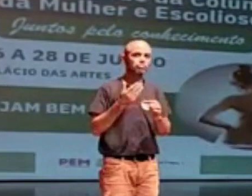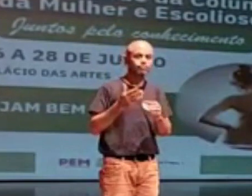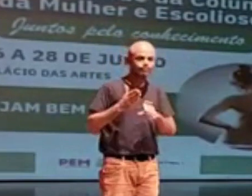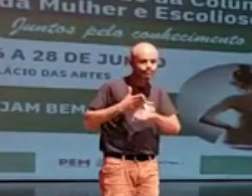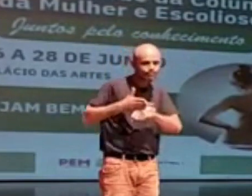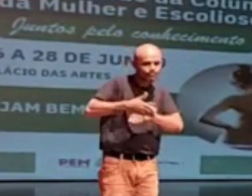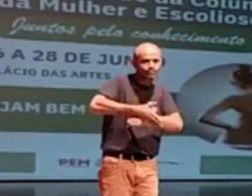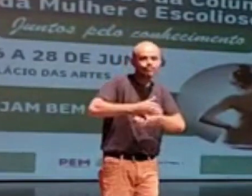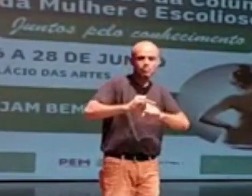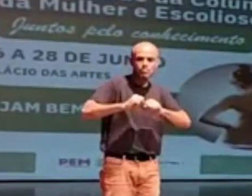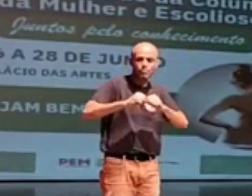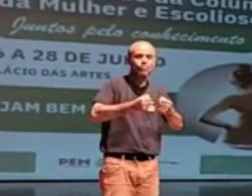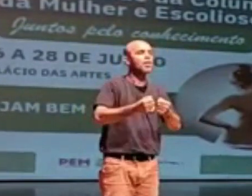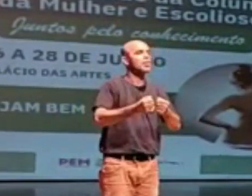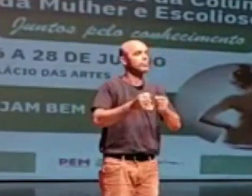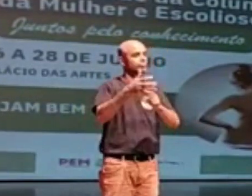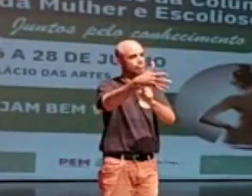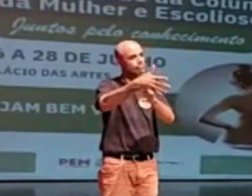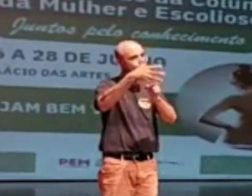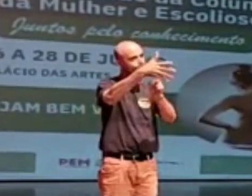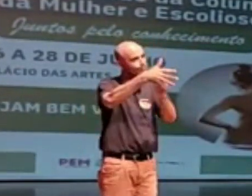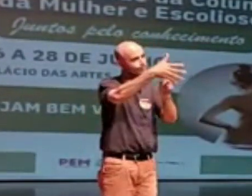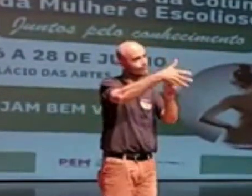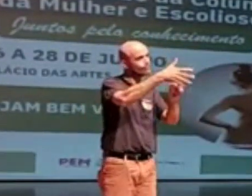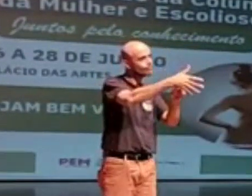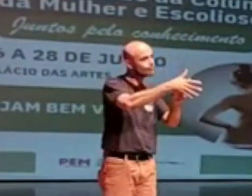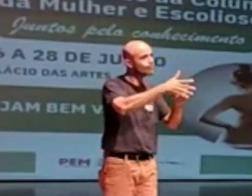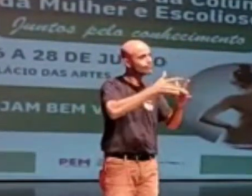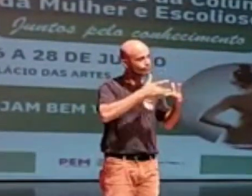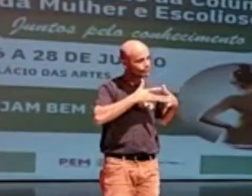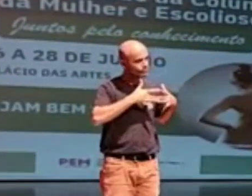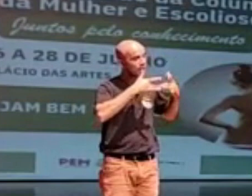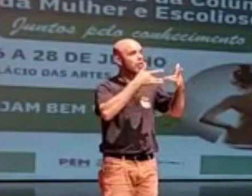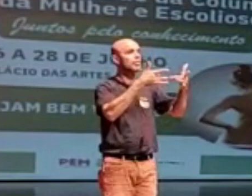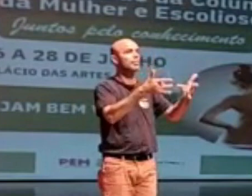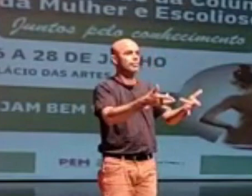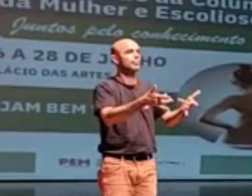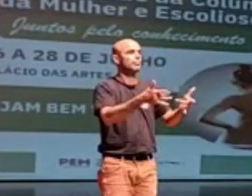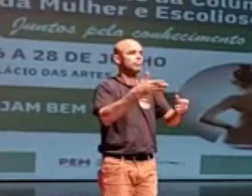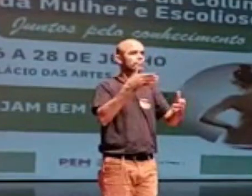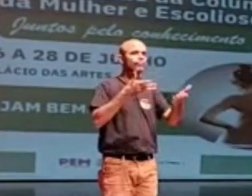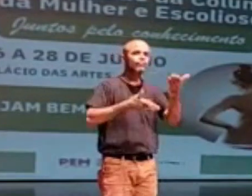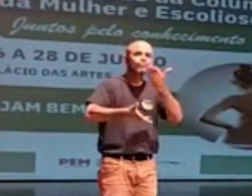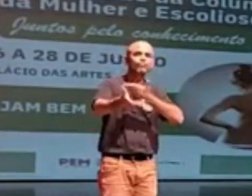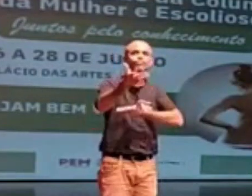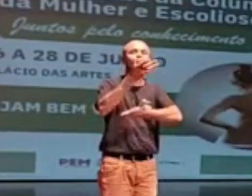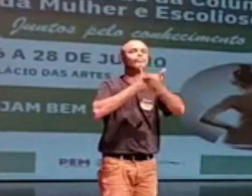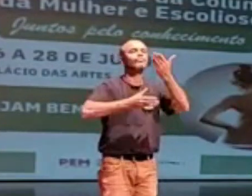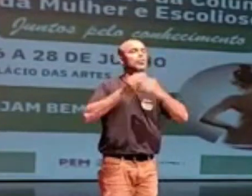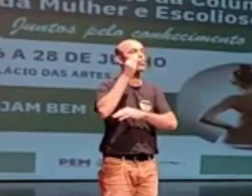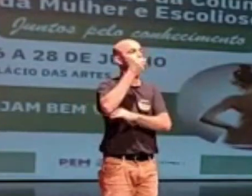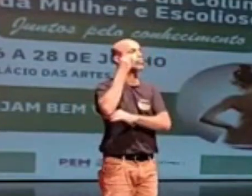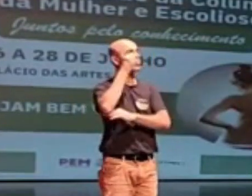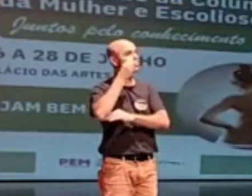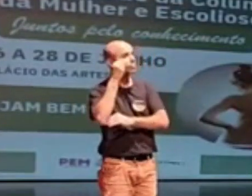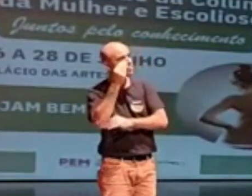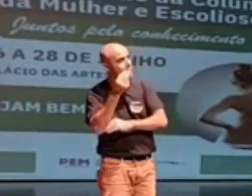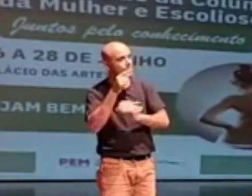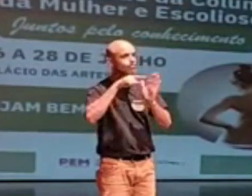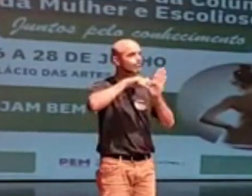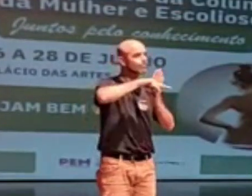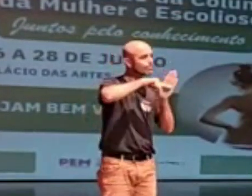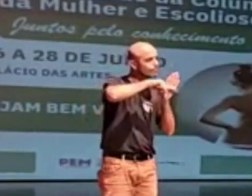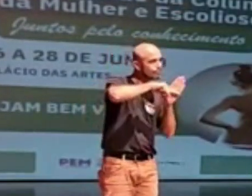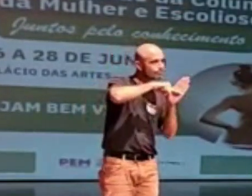e dedicação dos palestrantes que generosamente compartilharam suas experiências